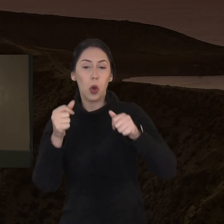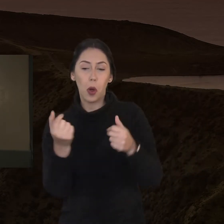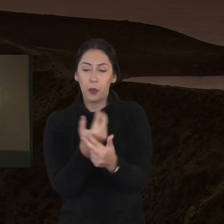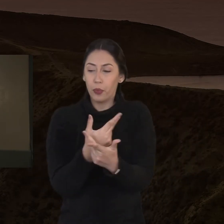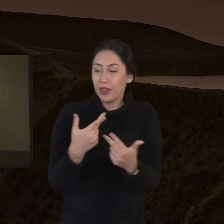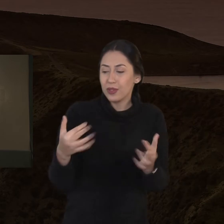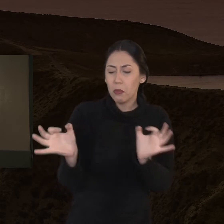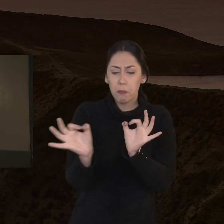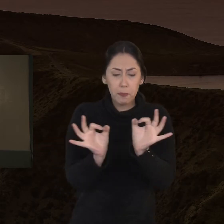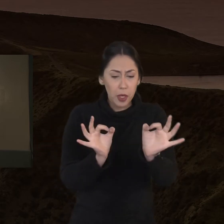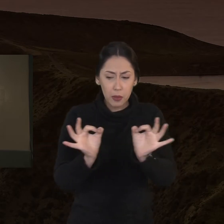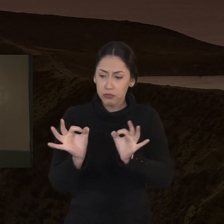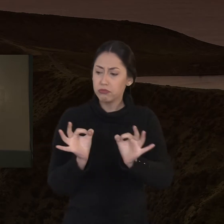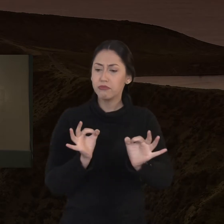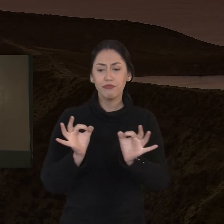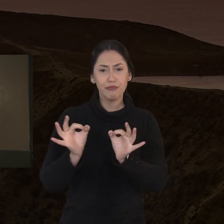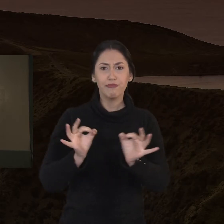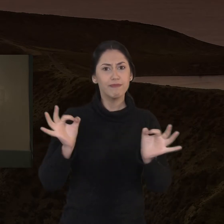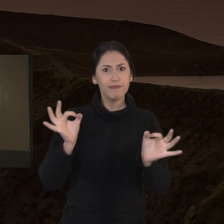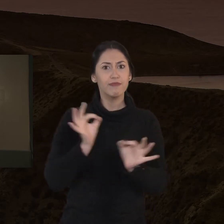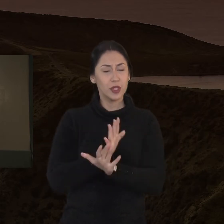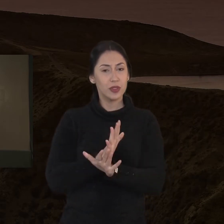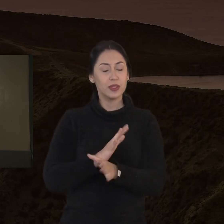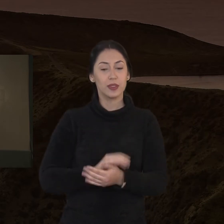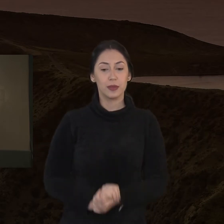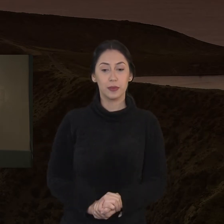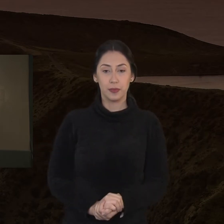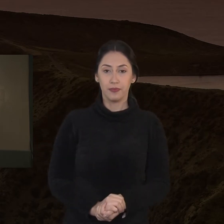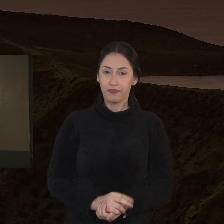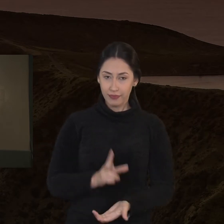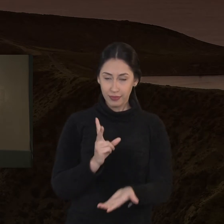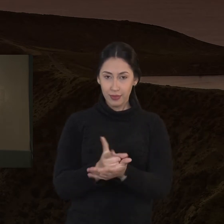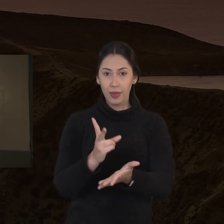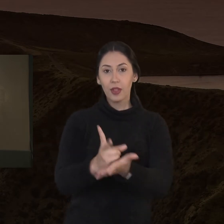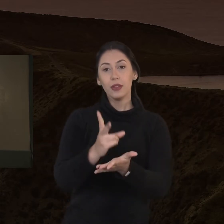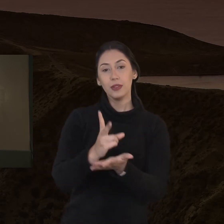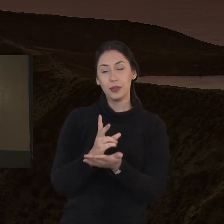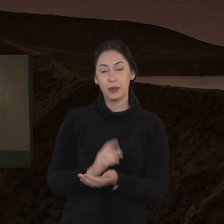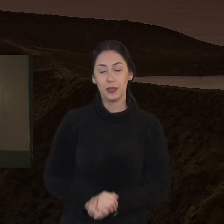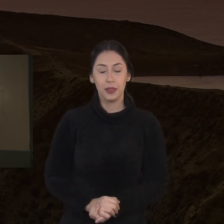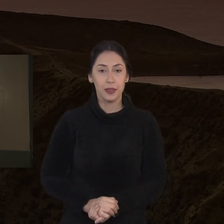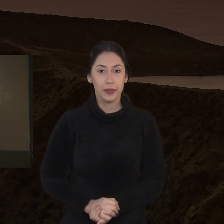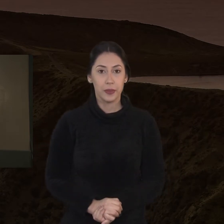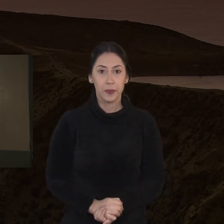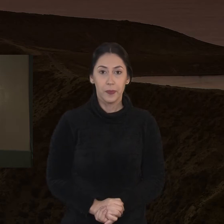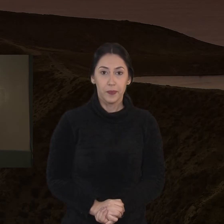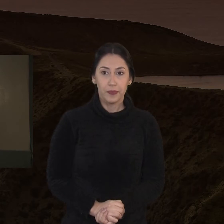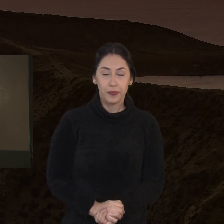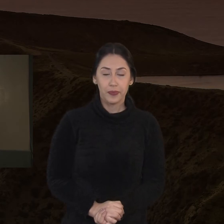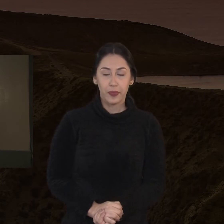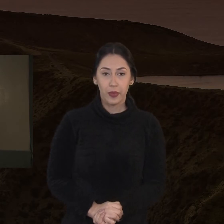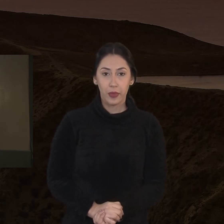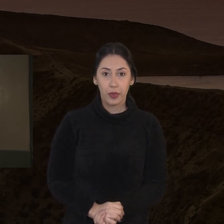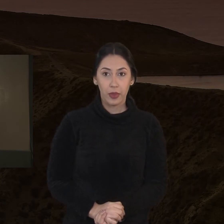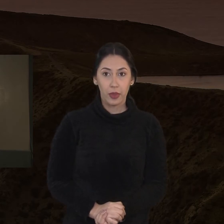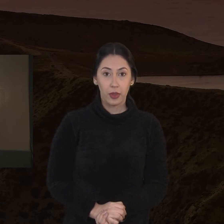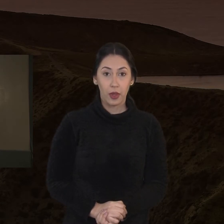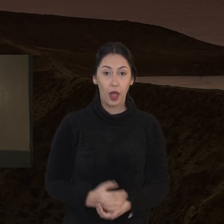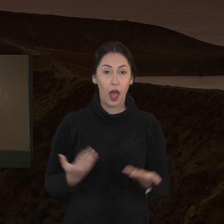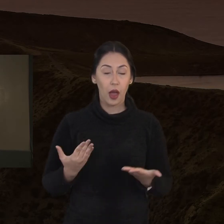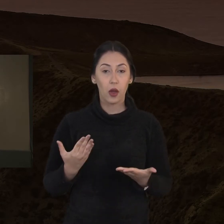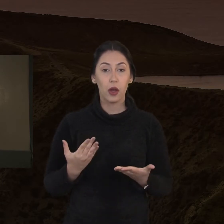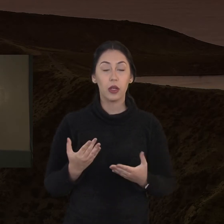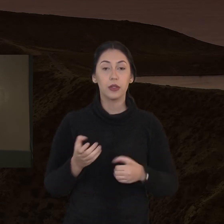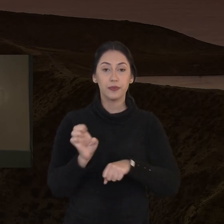estar ordenadas louvado seja o senhor bom vamos continuar a vamos ler mais uma vez